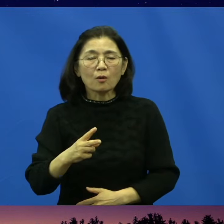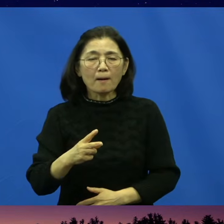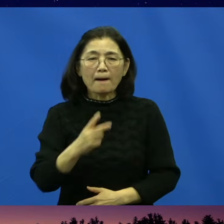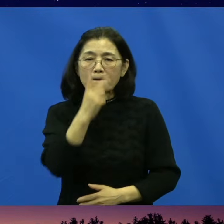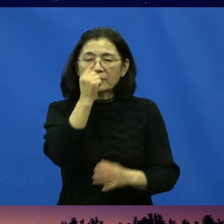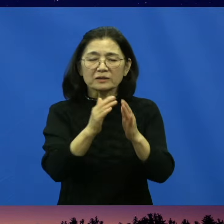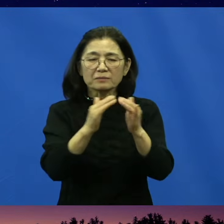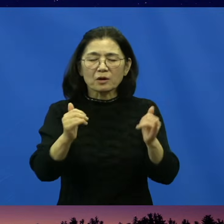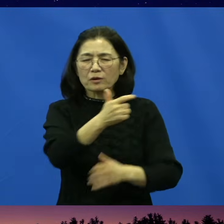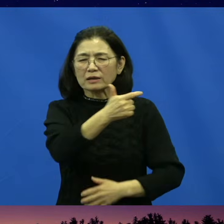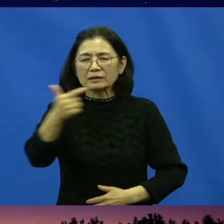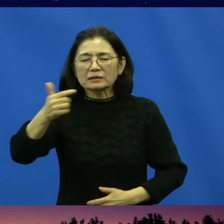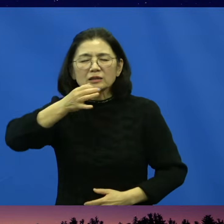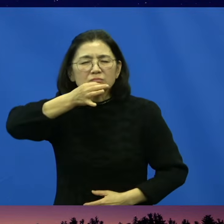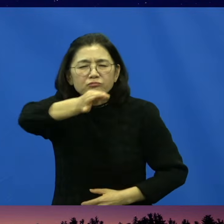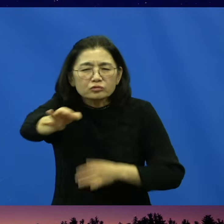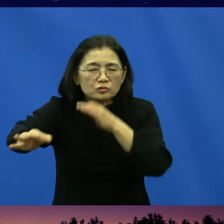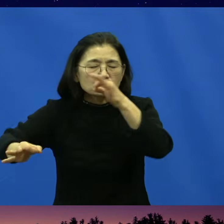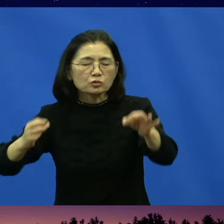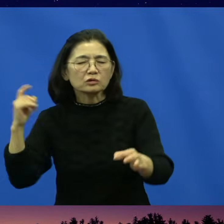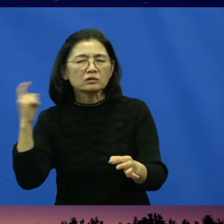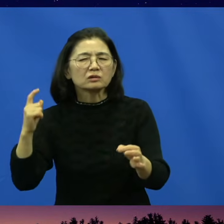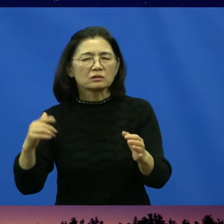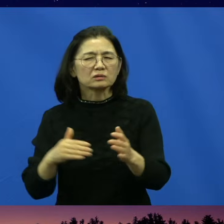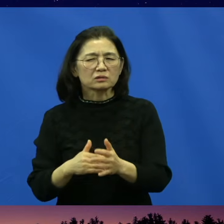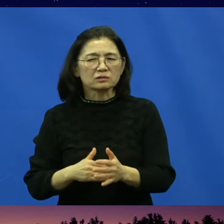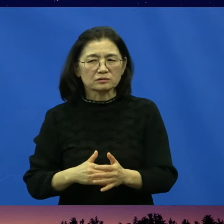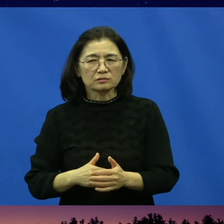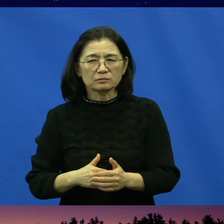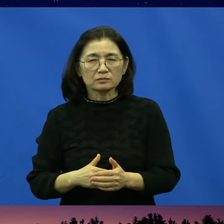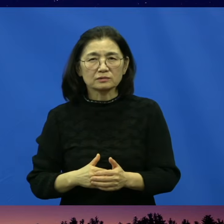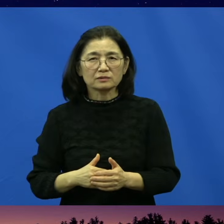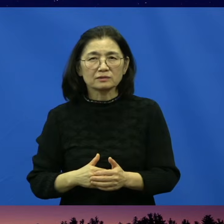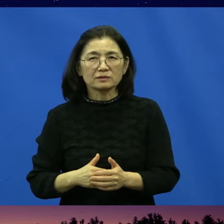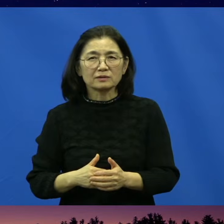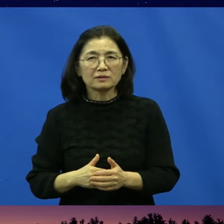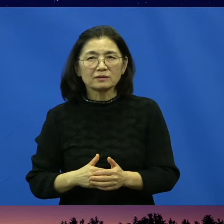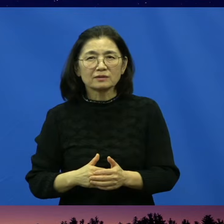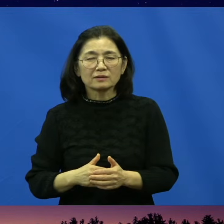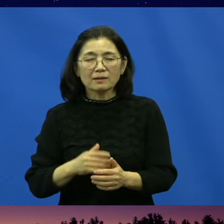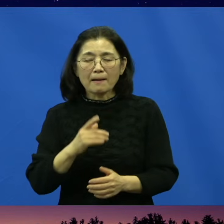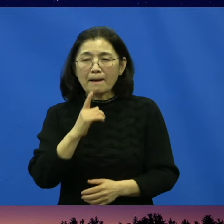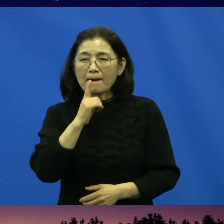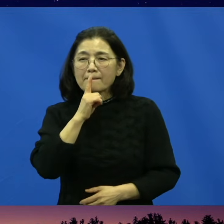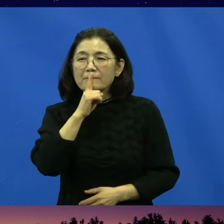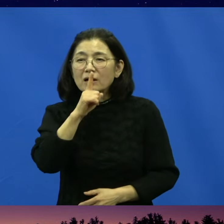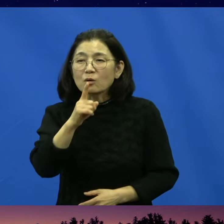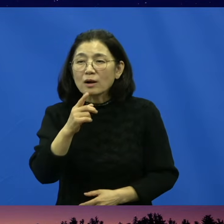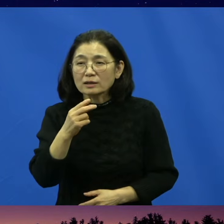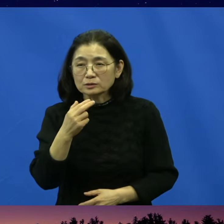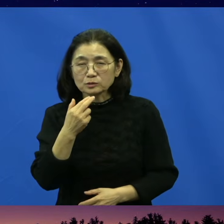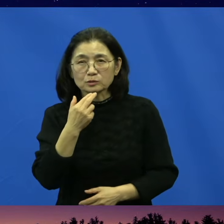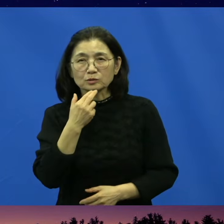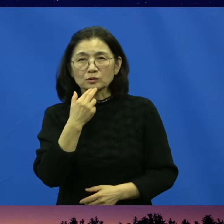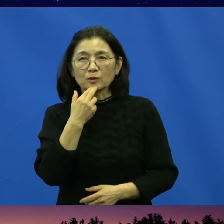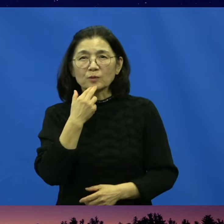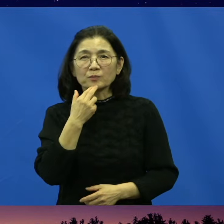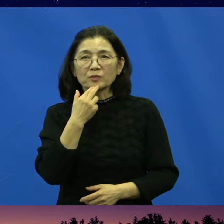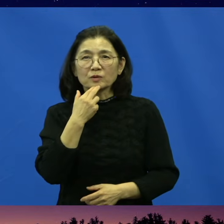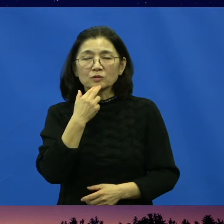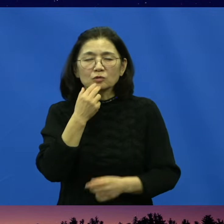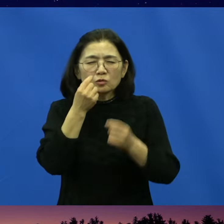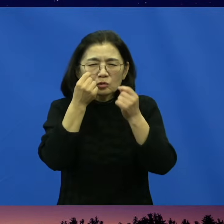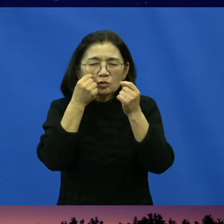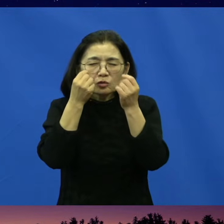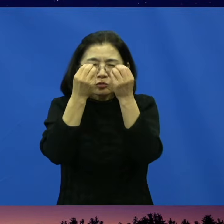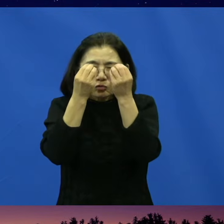들으셨어요. 그 외마디 외침 속에 말로도 할 수 없는 눈물이 가득가득 차 있는 것을 예수님께서